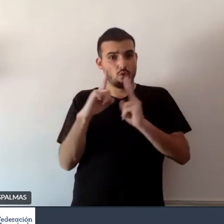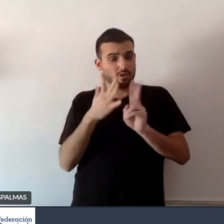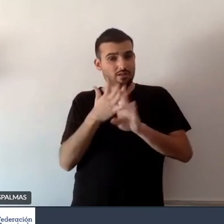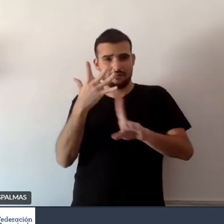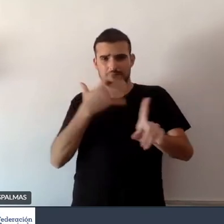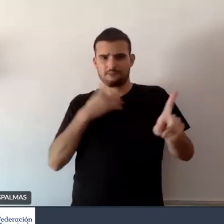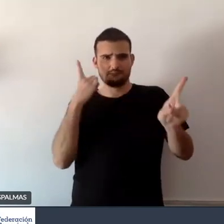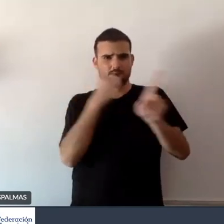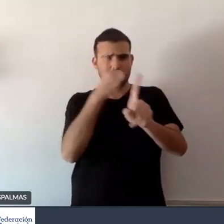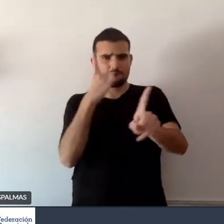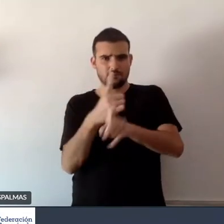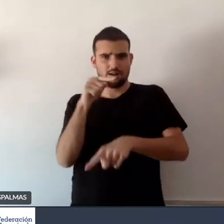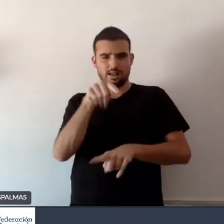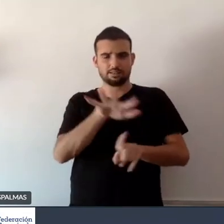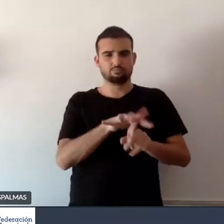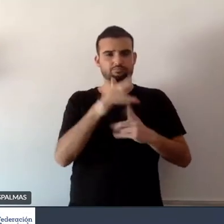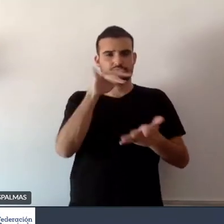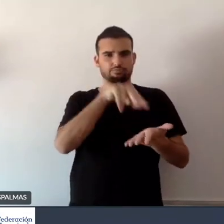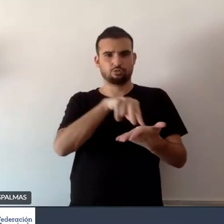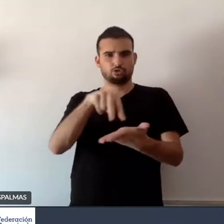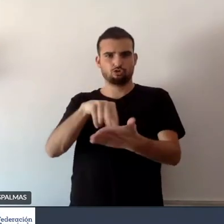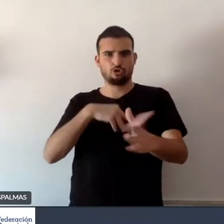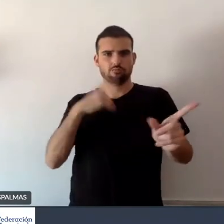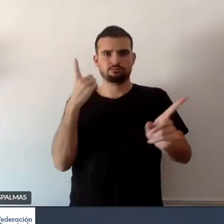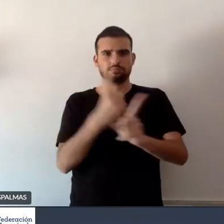atacar esa posición.